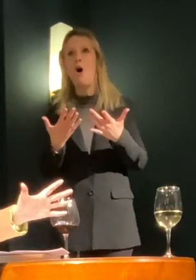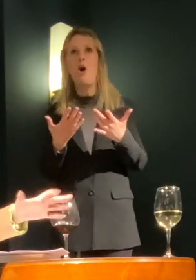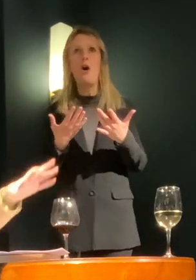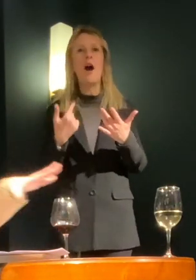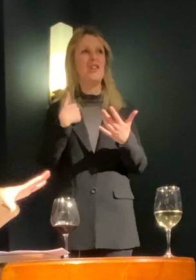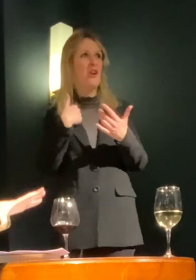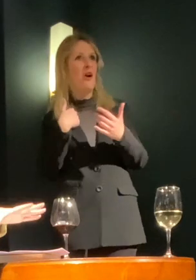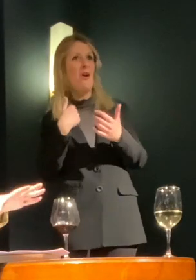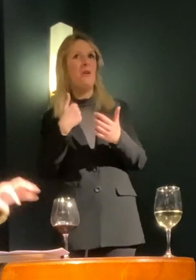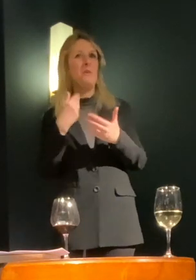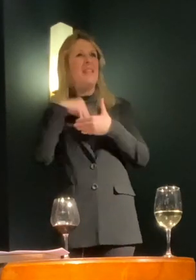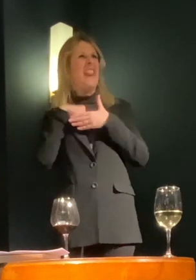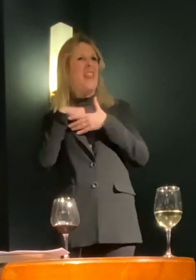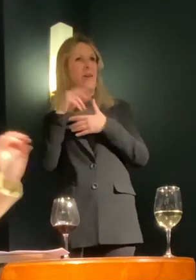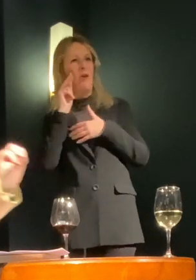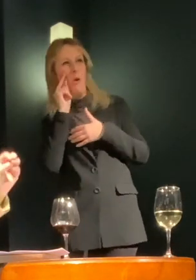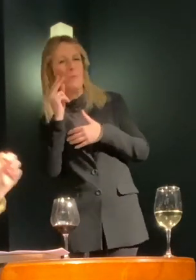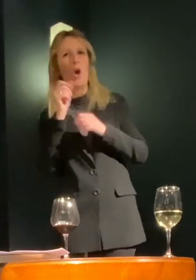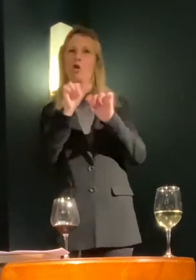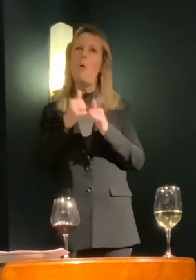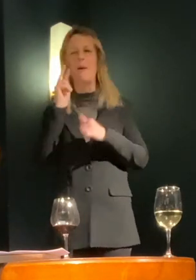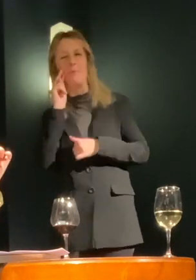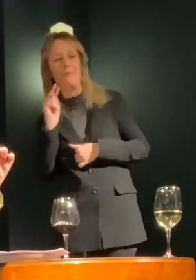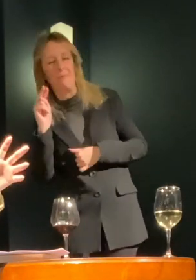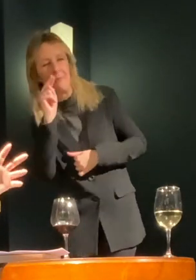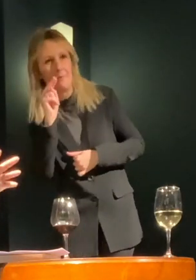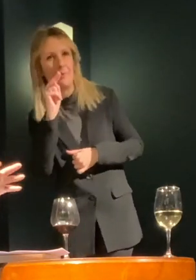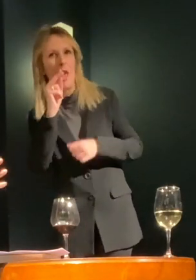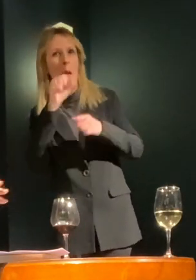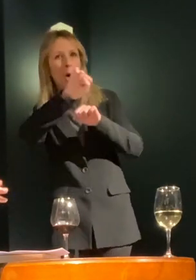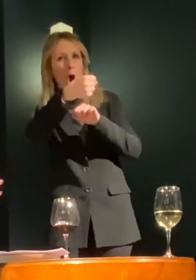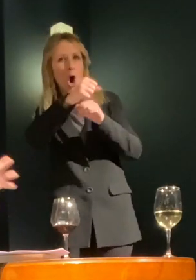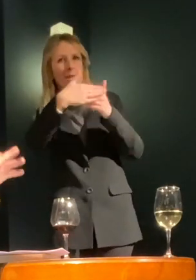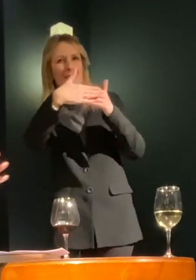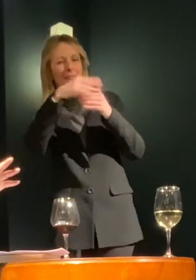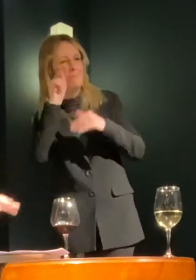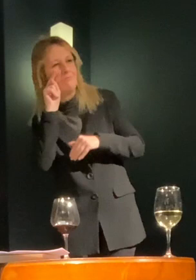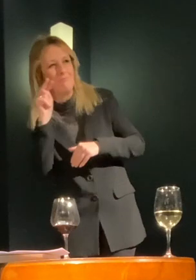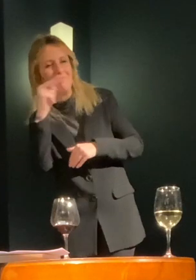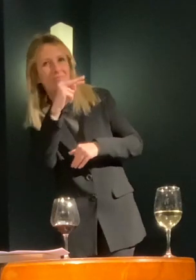di troppo, cioè era come se sbirciassi le loro vite dalla serratura della porta, no? E fossi magari al risveglio in